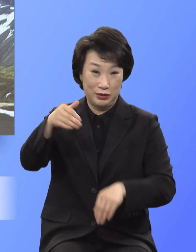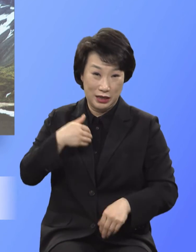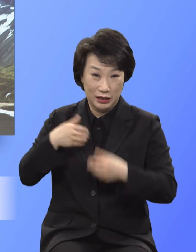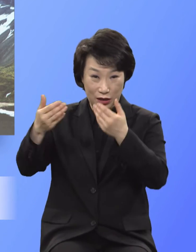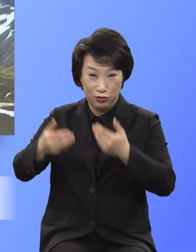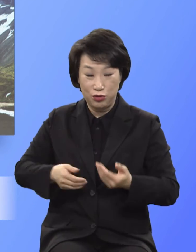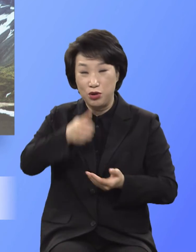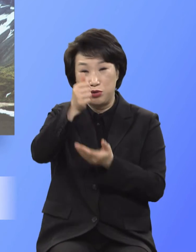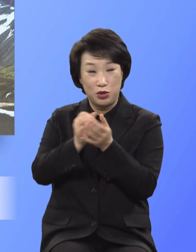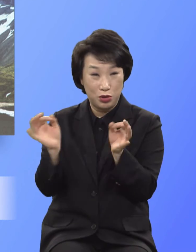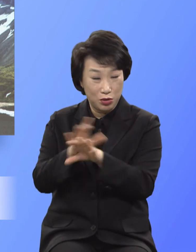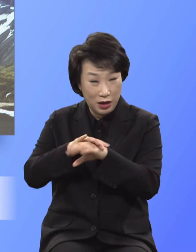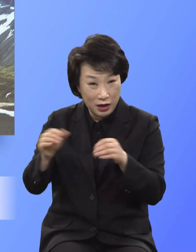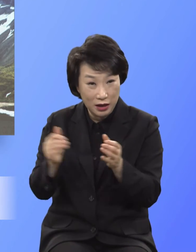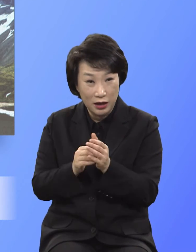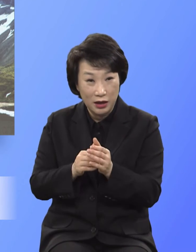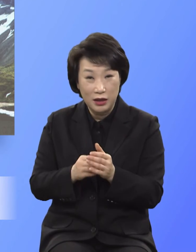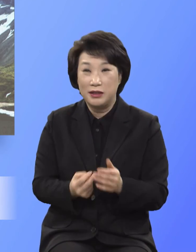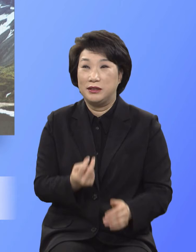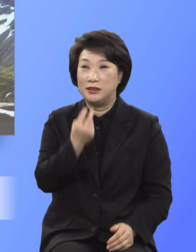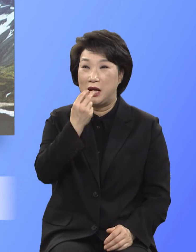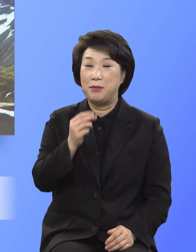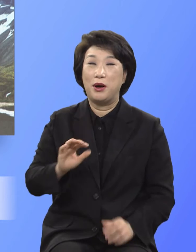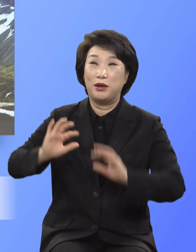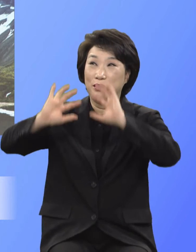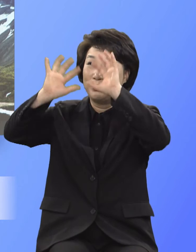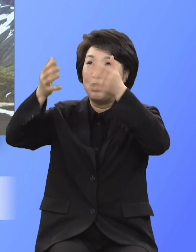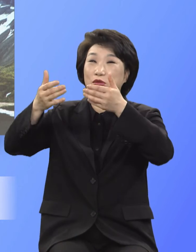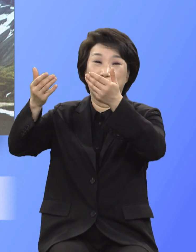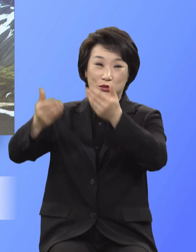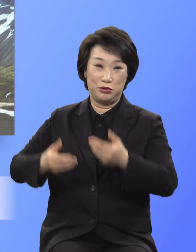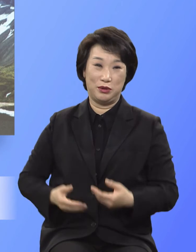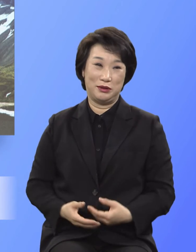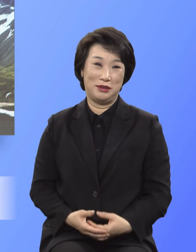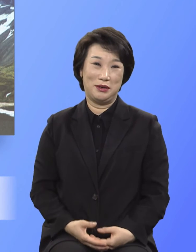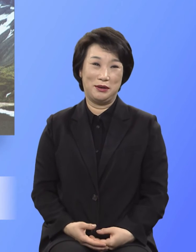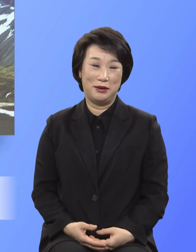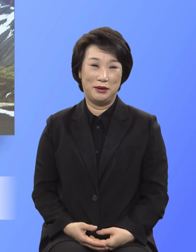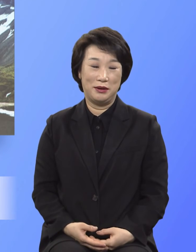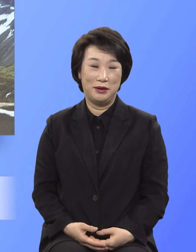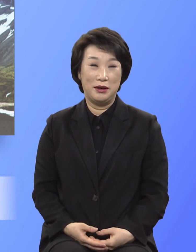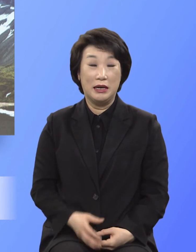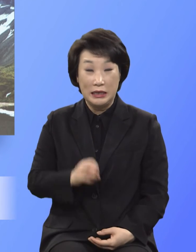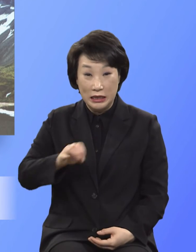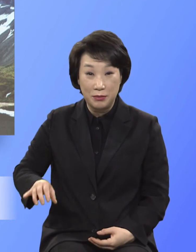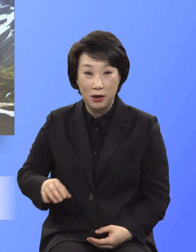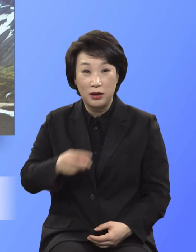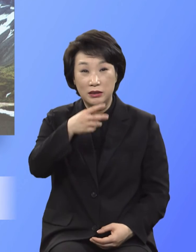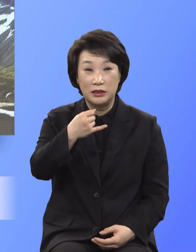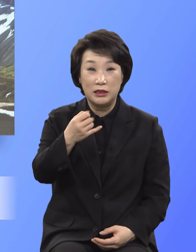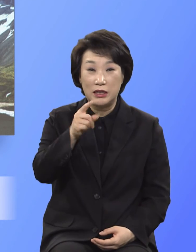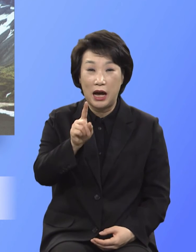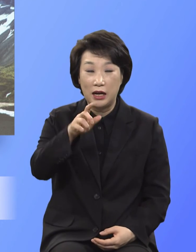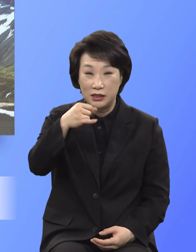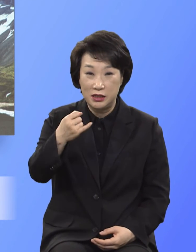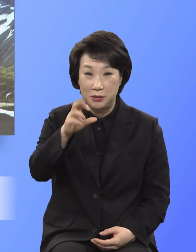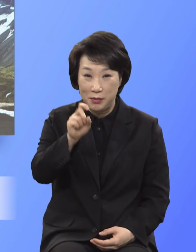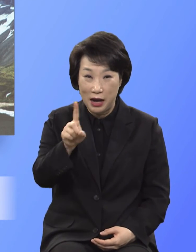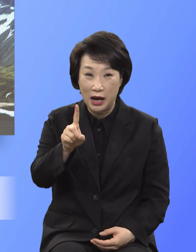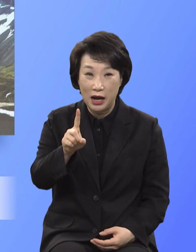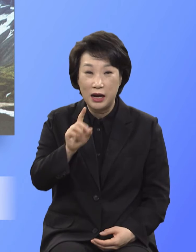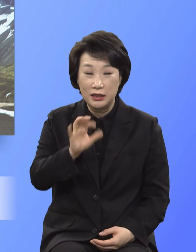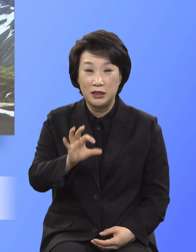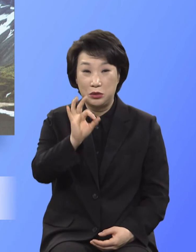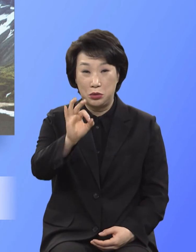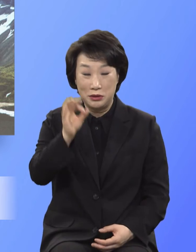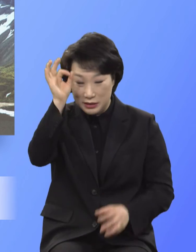주신 속죄요, 생명이요, 천국입니다. 예, 잊어버린 드라크마를 찾고 또